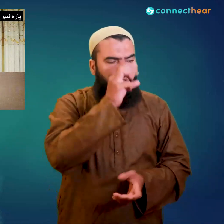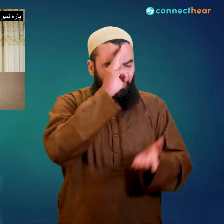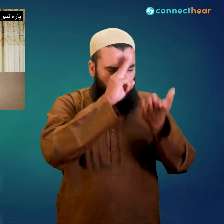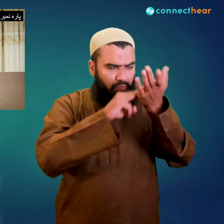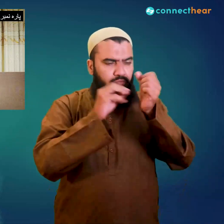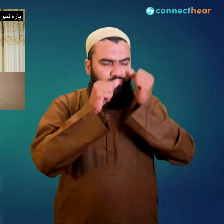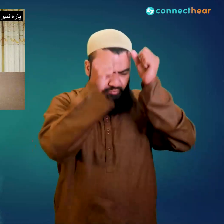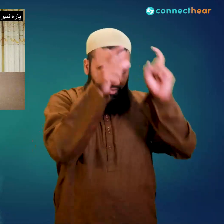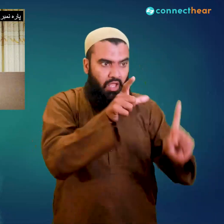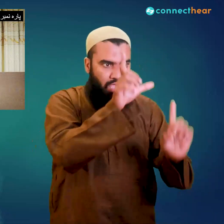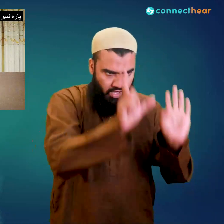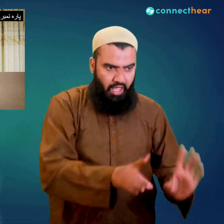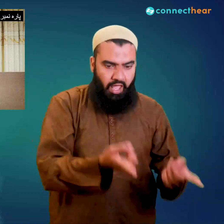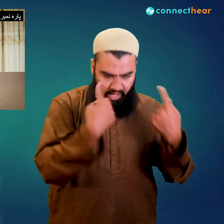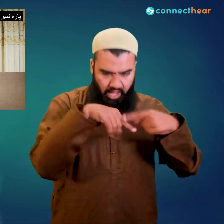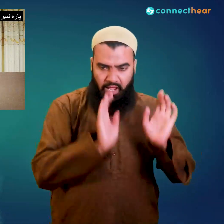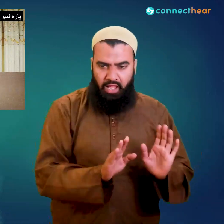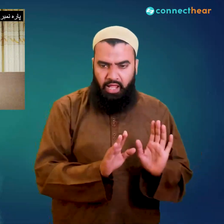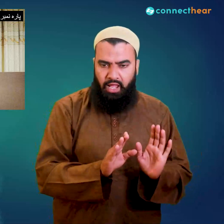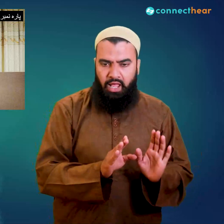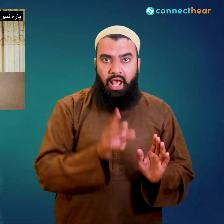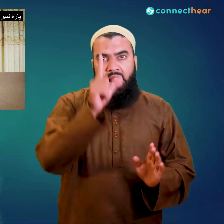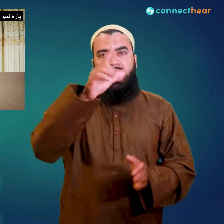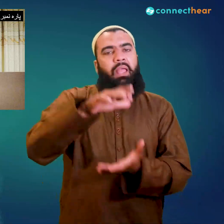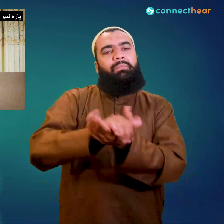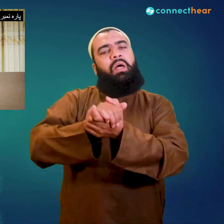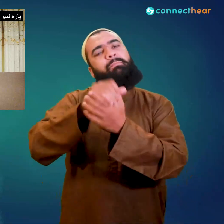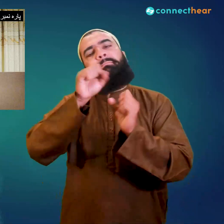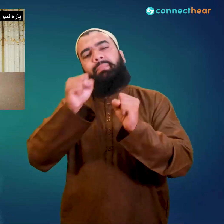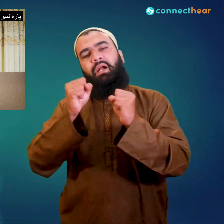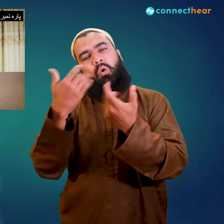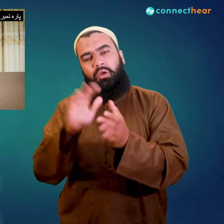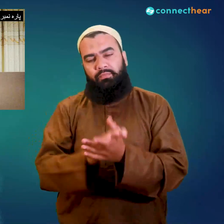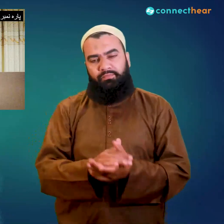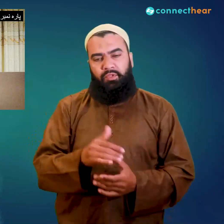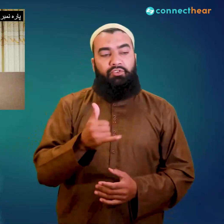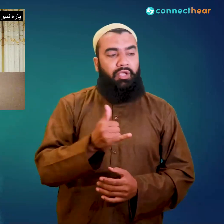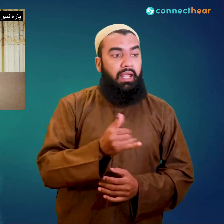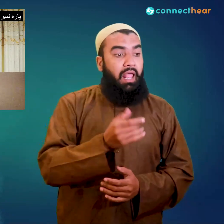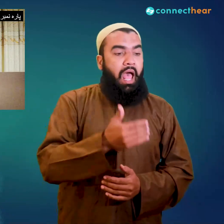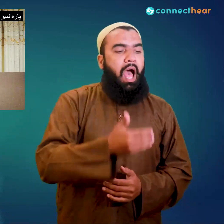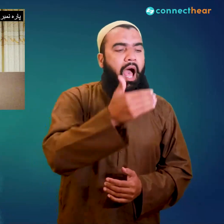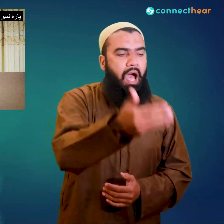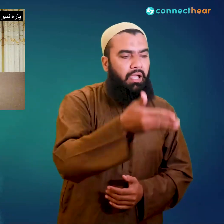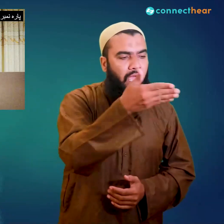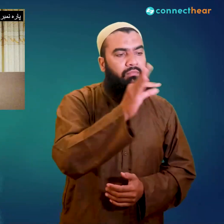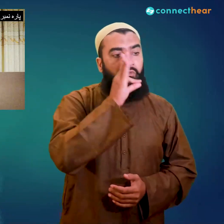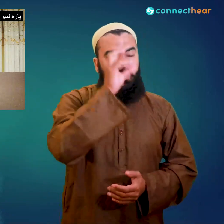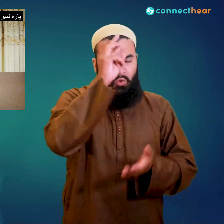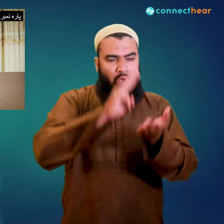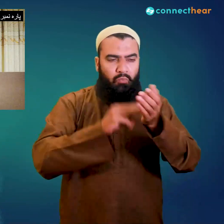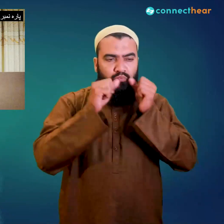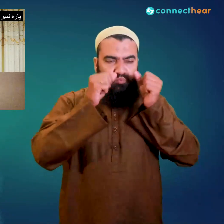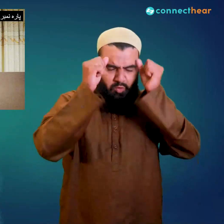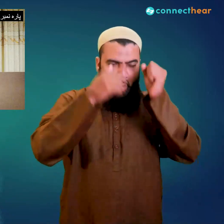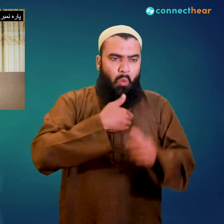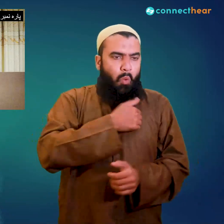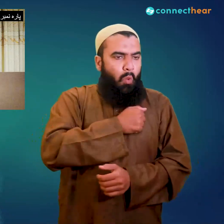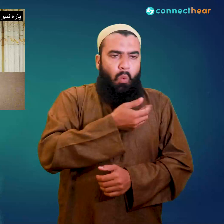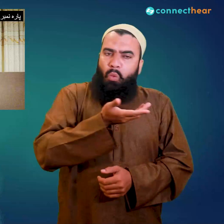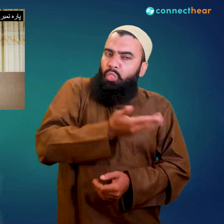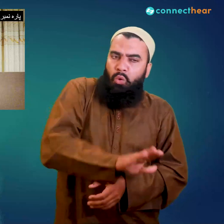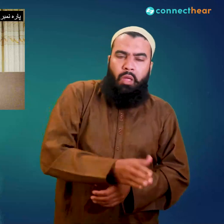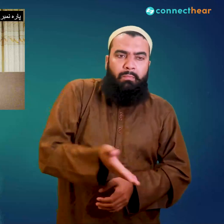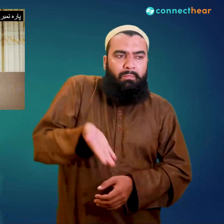ہے اور ہمارا ذمہ حساب لینا ہے۔ آیت مبارکہ کے اندر جو اللہ رب العزت وعدے کا فرما رہے ہیں